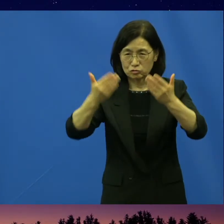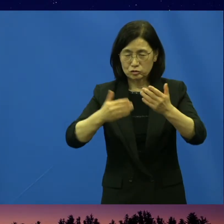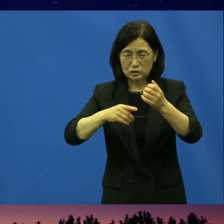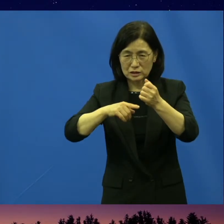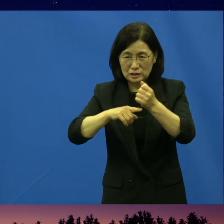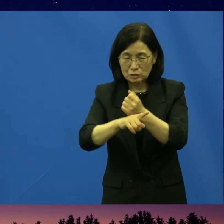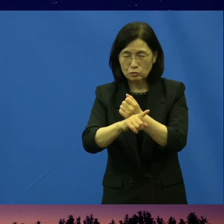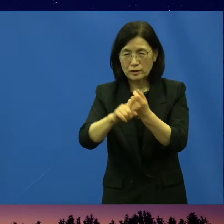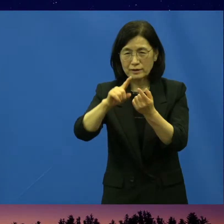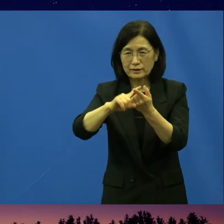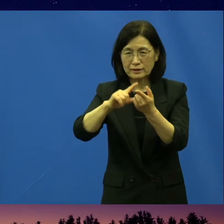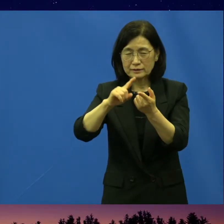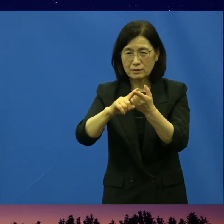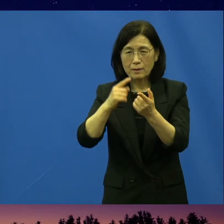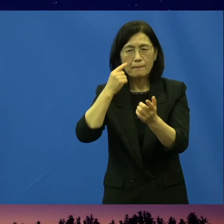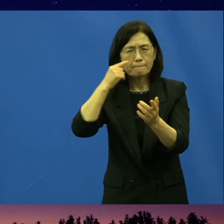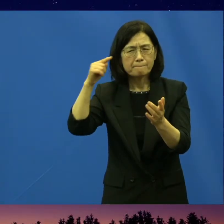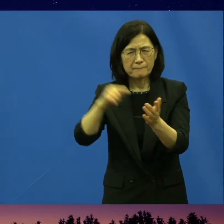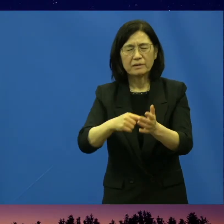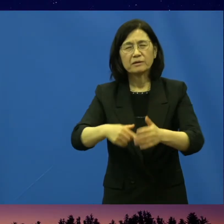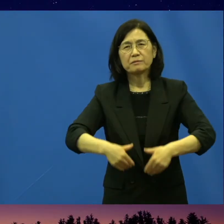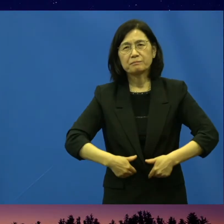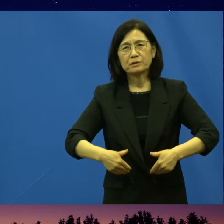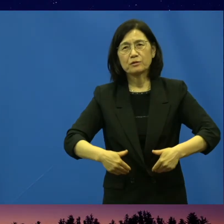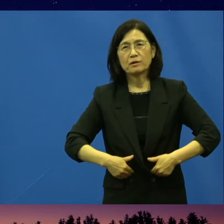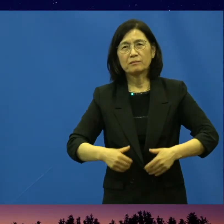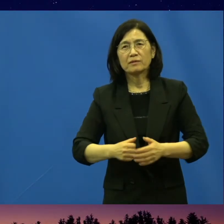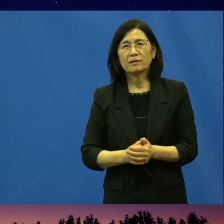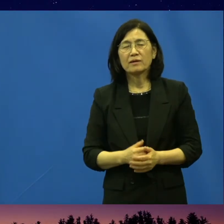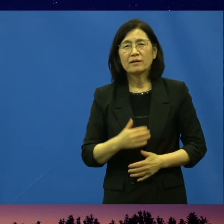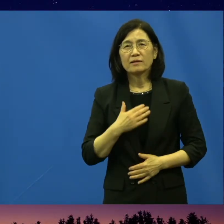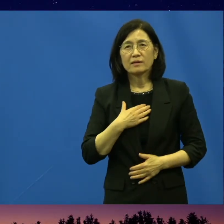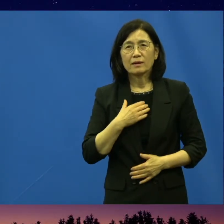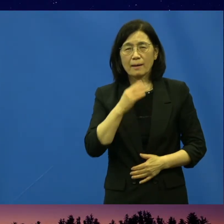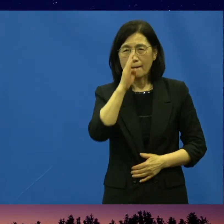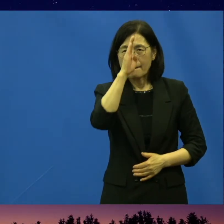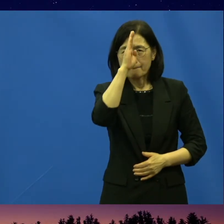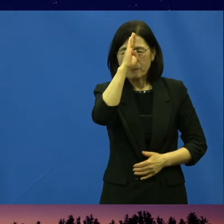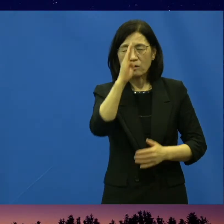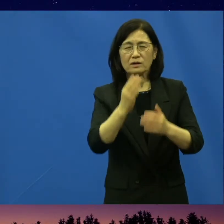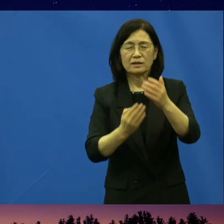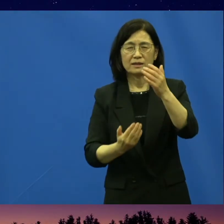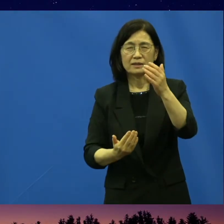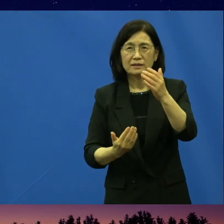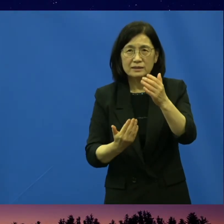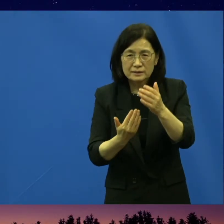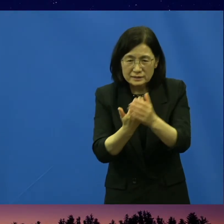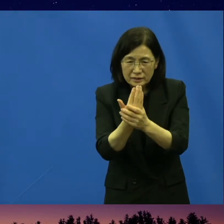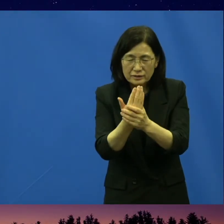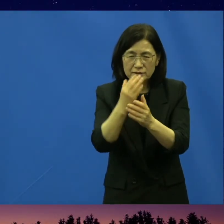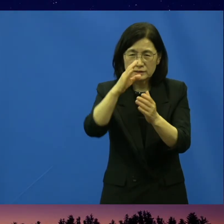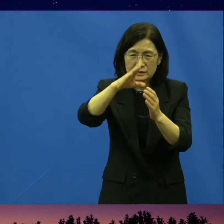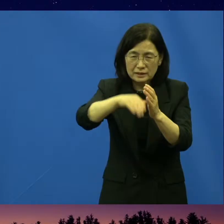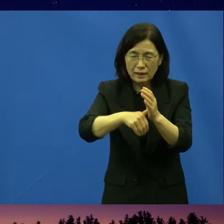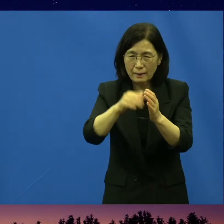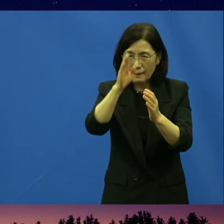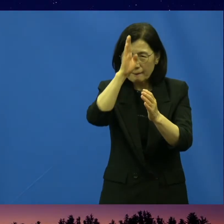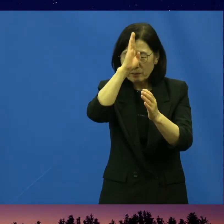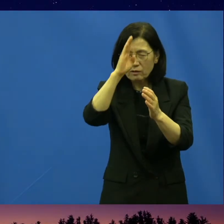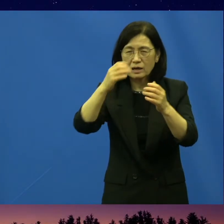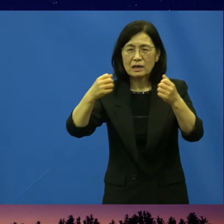내가 병에 걸려도 마찬가지예요. 병과 싸우면요 두려움에서 이길 수가 없어요.